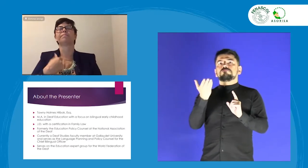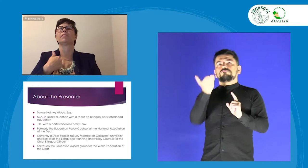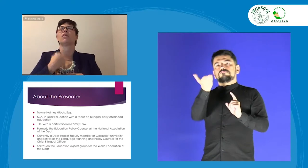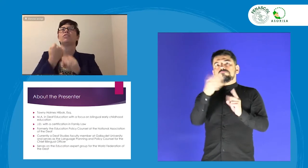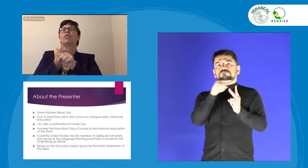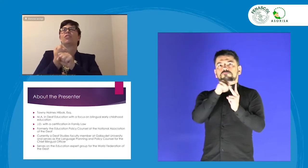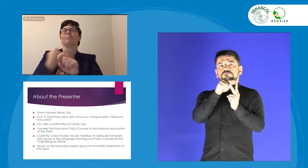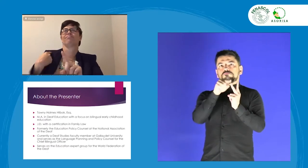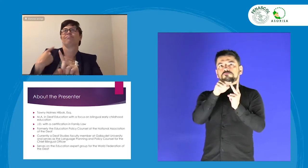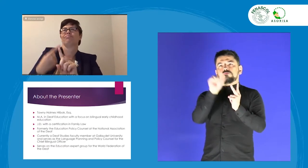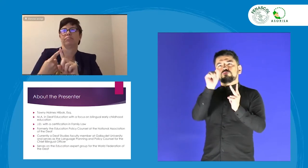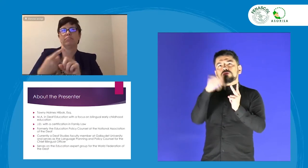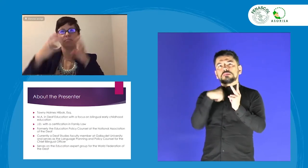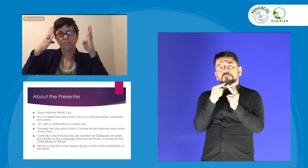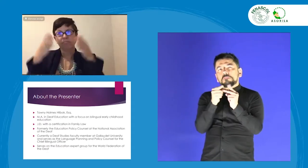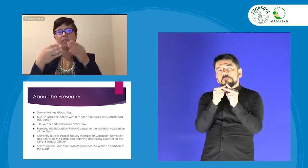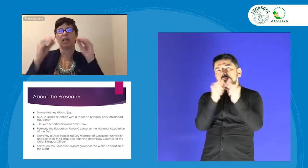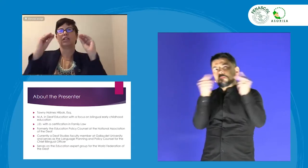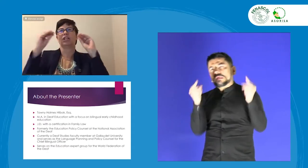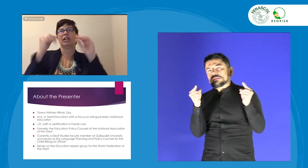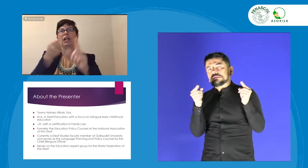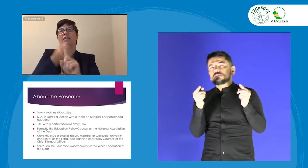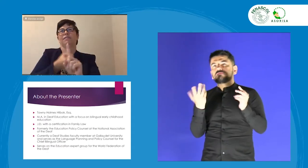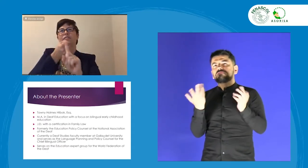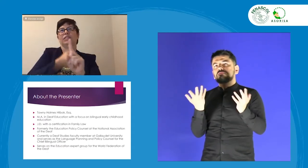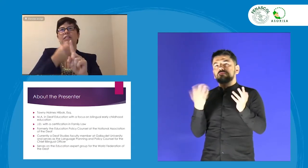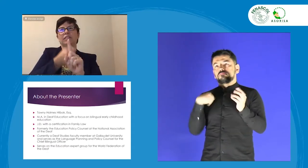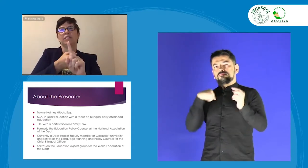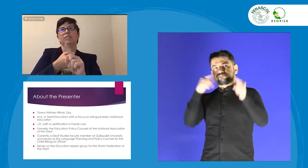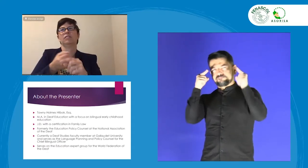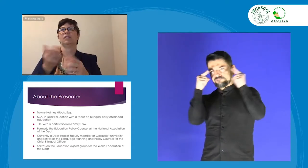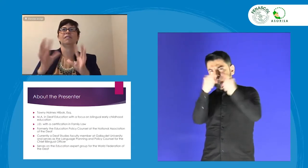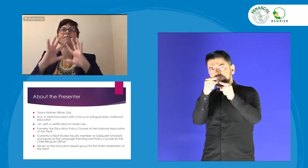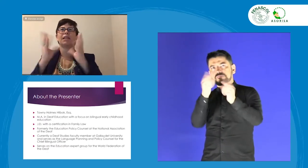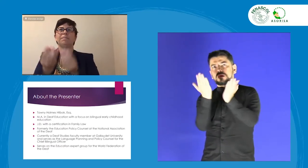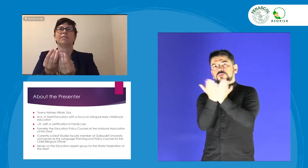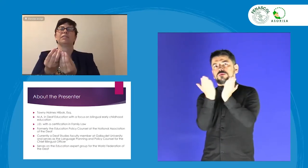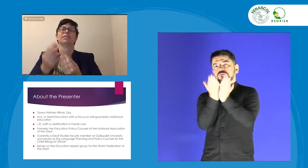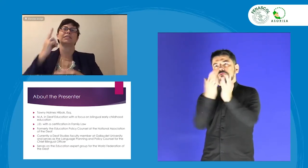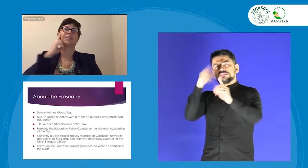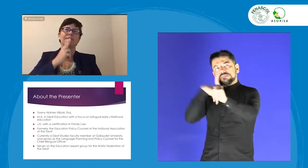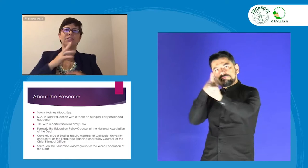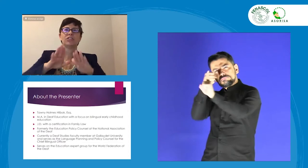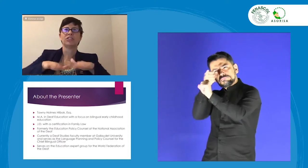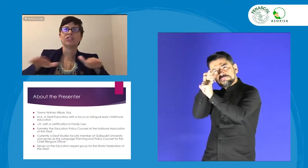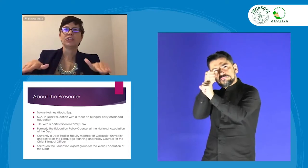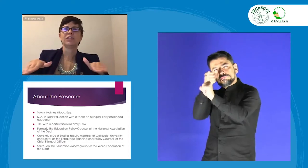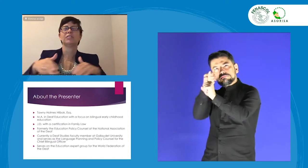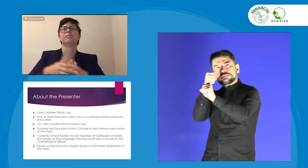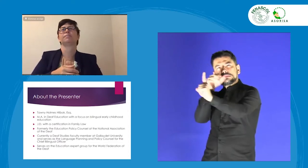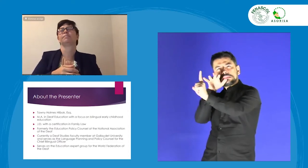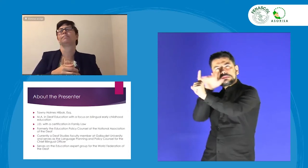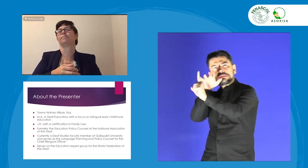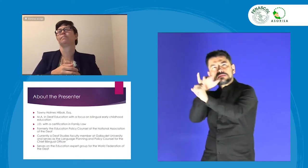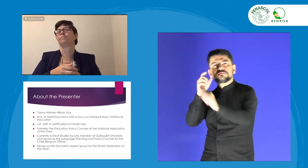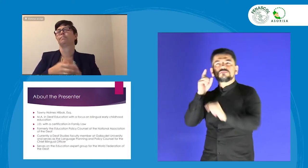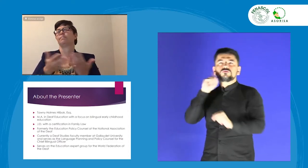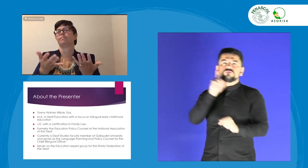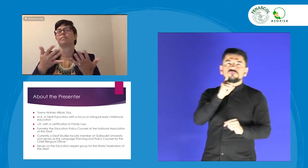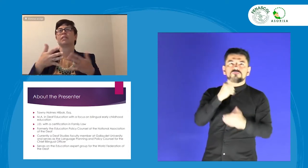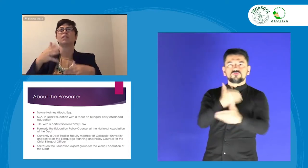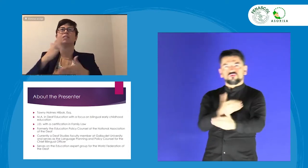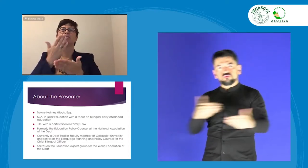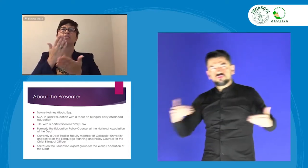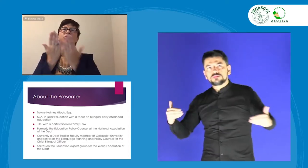también por el servicio de interpretación que estoy viendo en este momento. En este momento, pues ustedes ven, yo soy